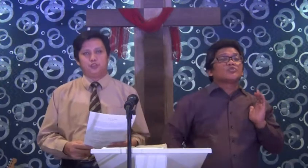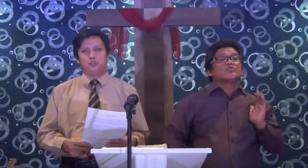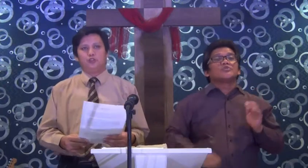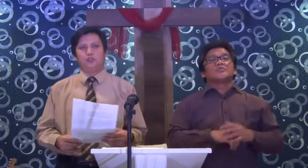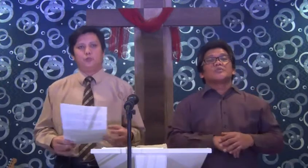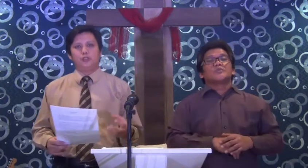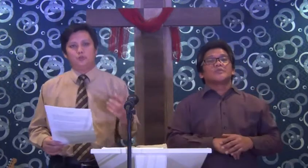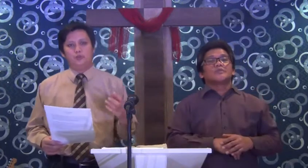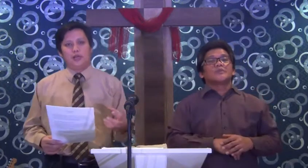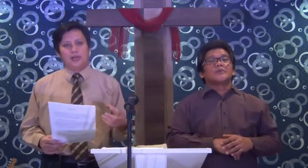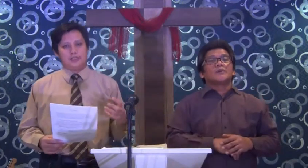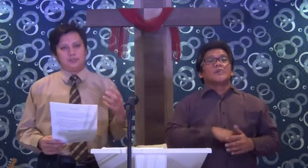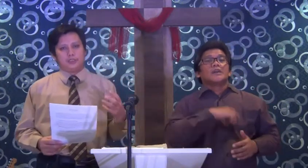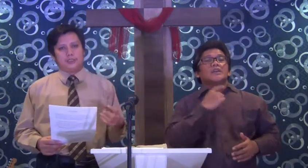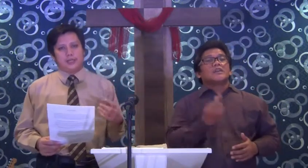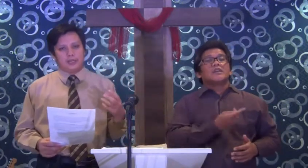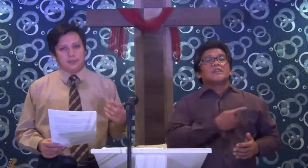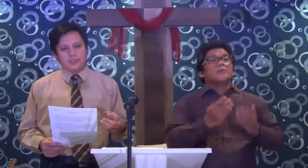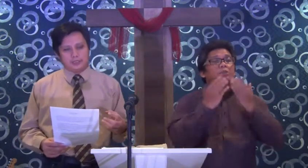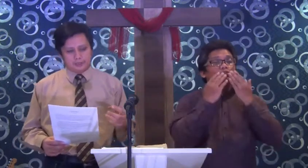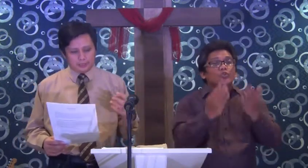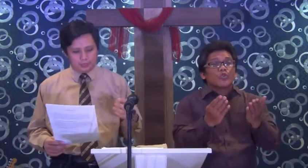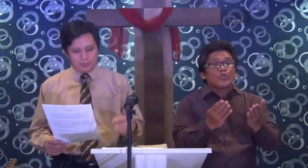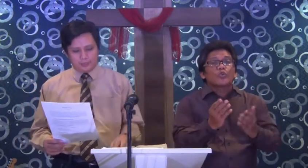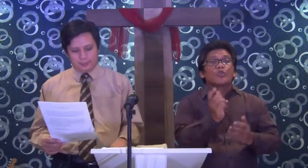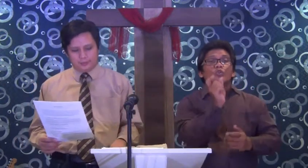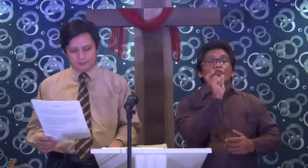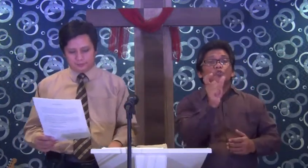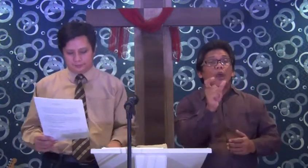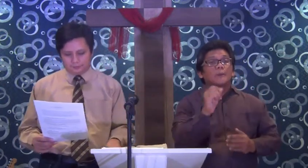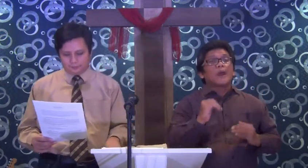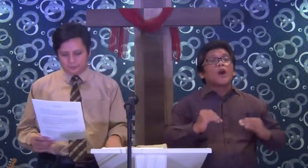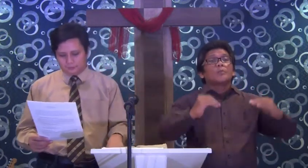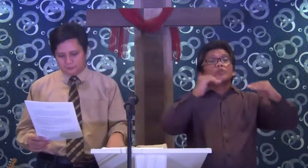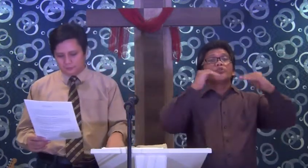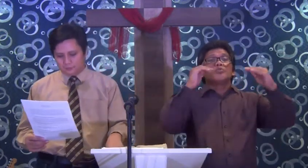Kita bersyukur untuk pertumbuhan yang sudah kita alami secara rohani.